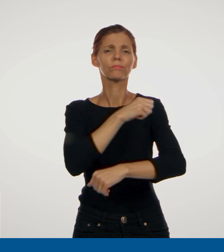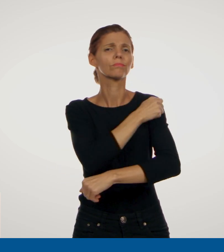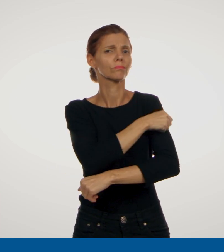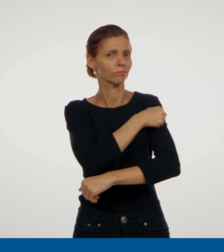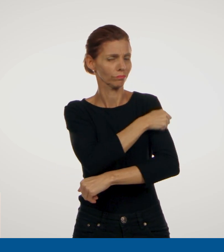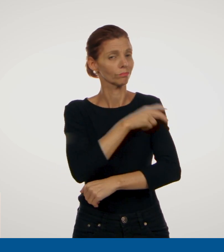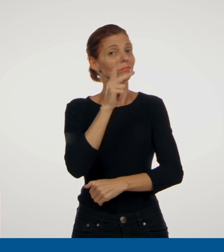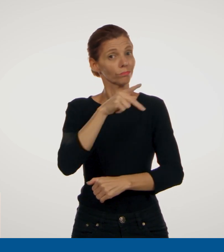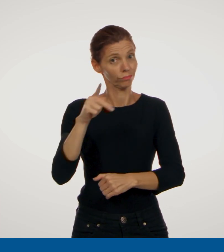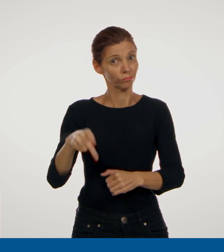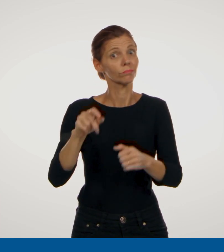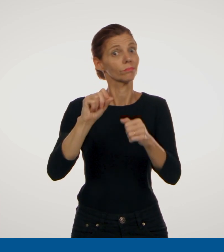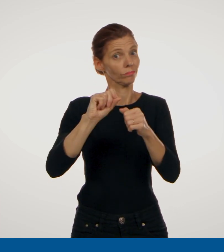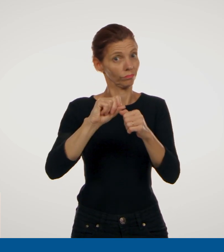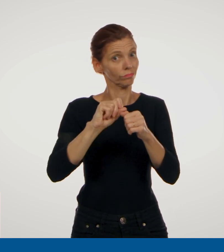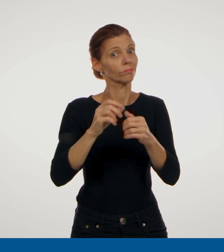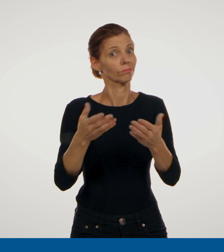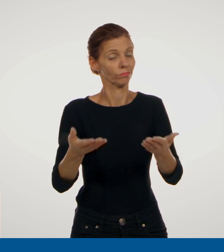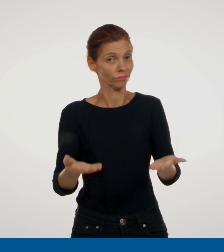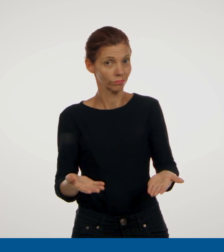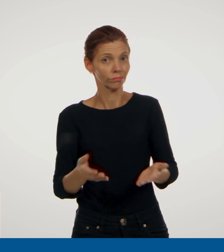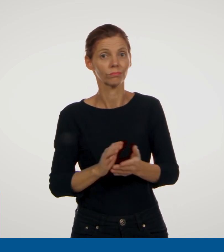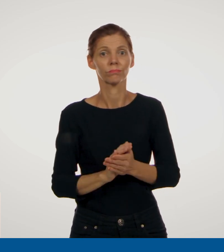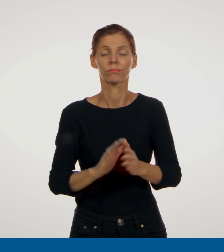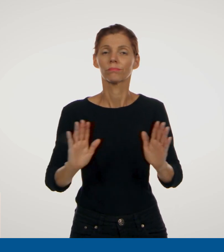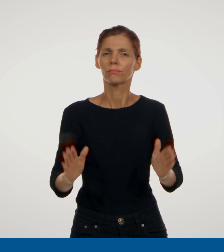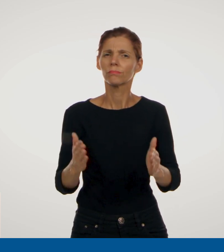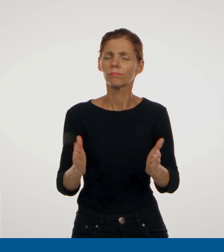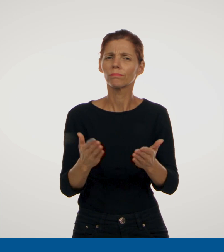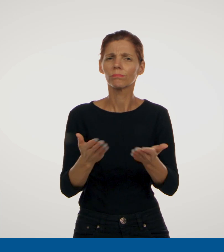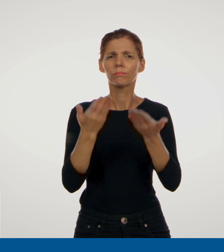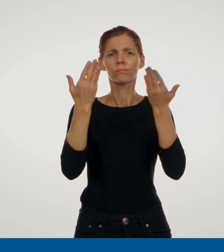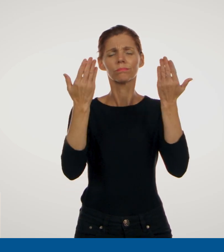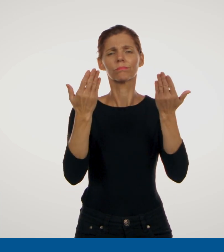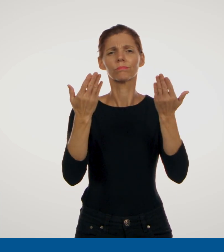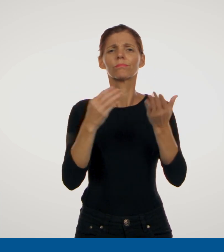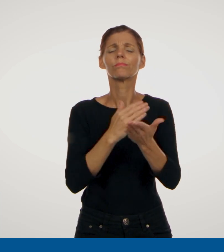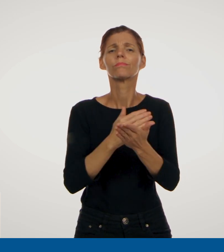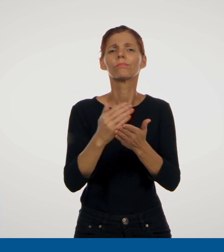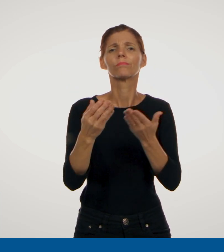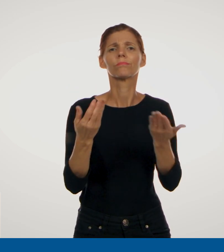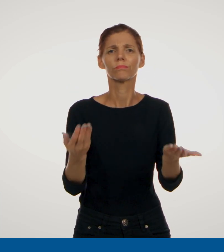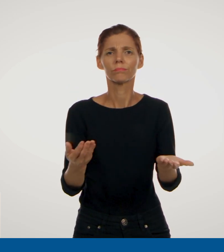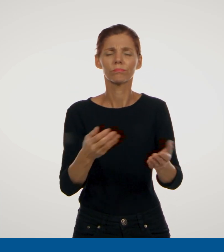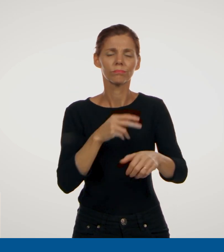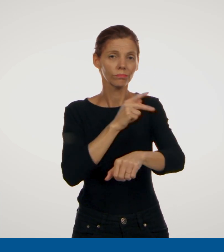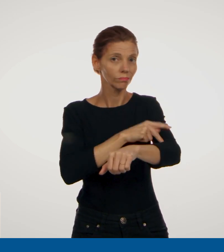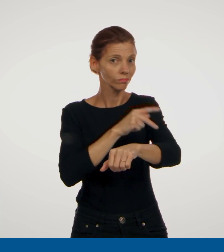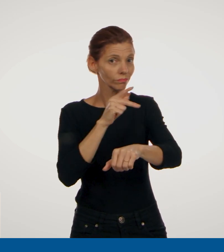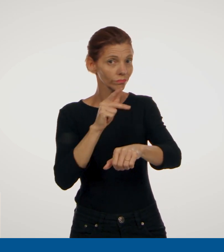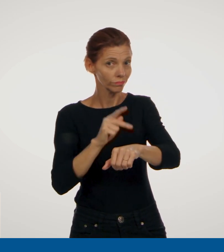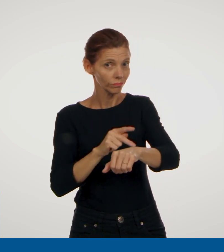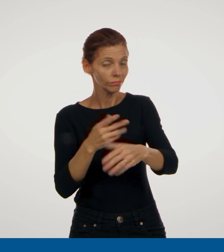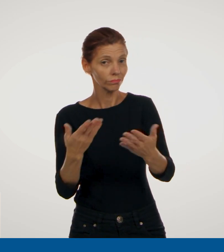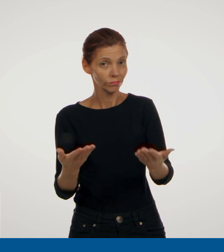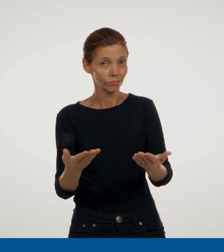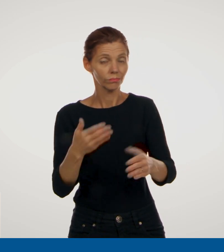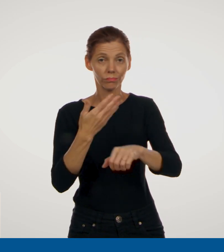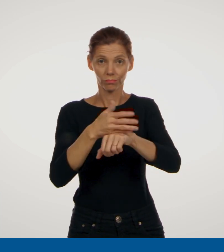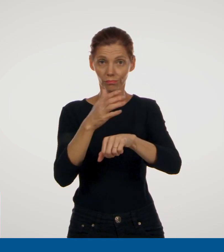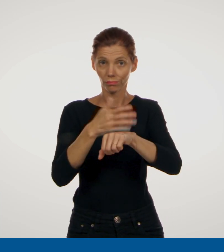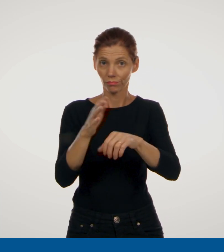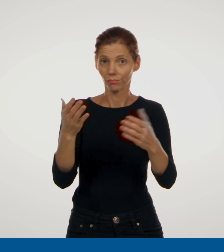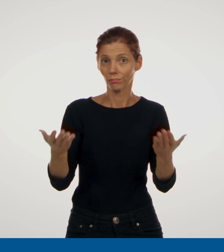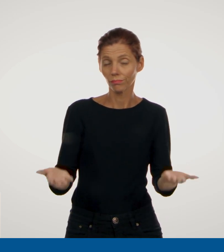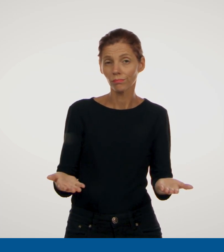e que deveriam ser mais empregadas na prática docente. A motivação deve partir dessa prática docente,